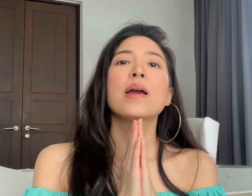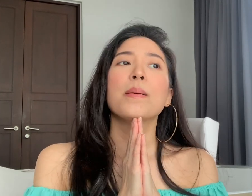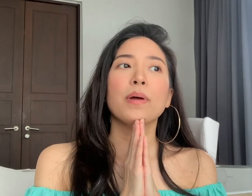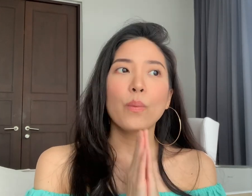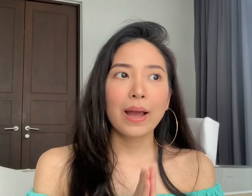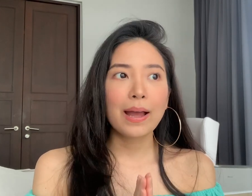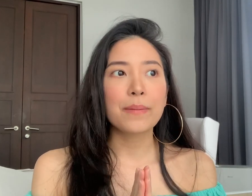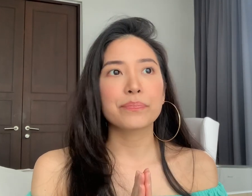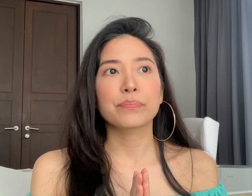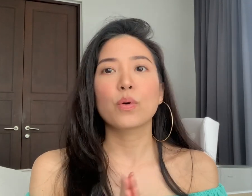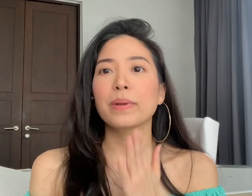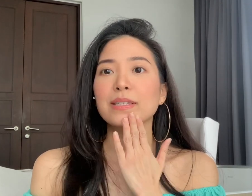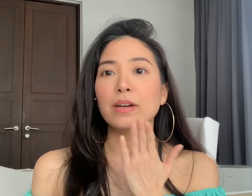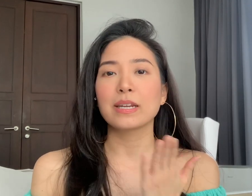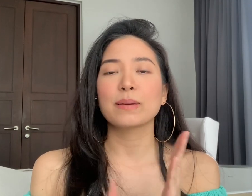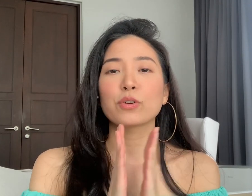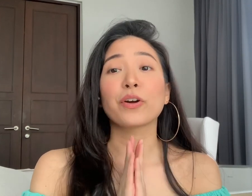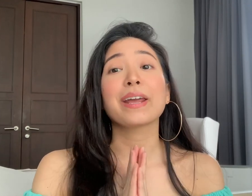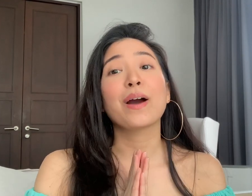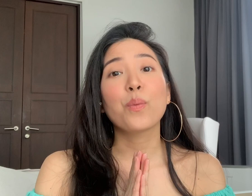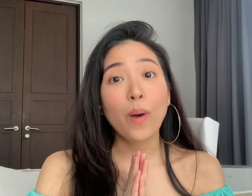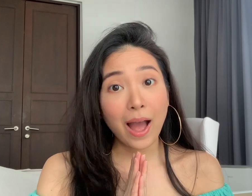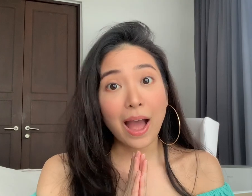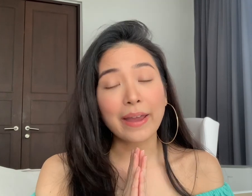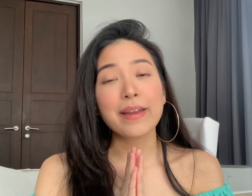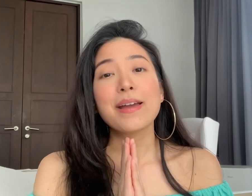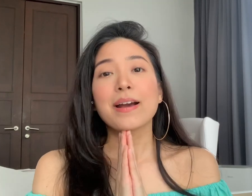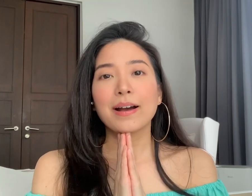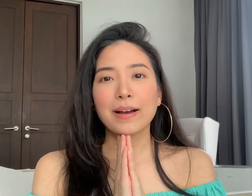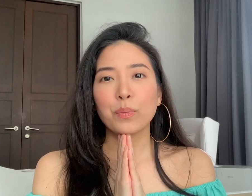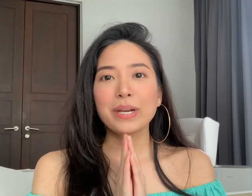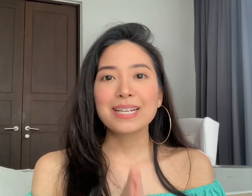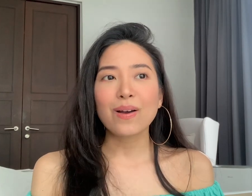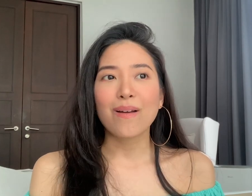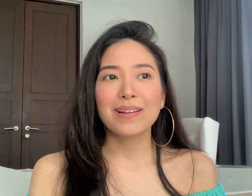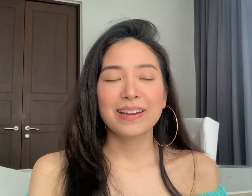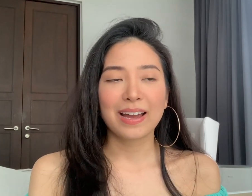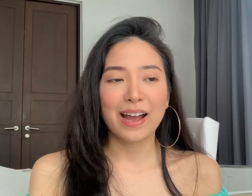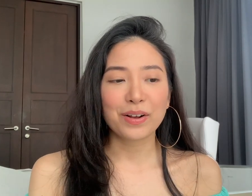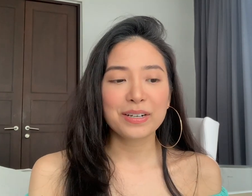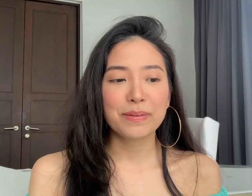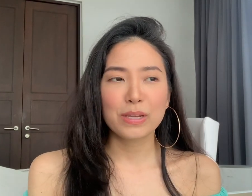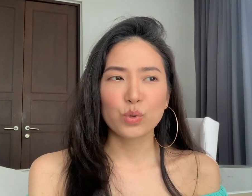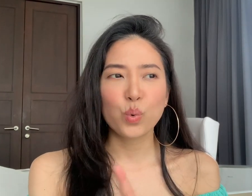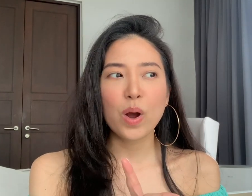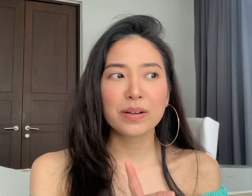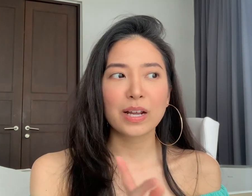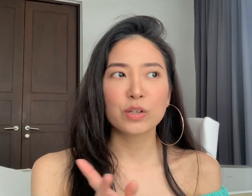เพรว่าโบมไมไดสอี้แตโสอนให้เขาไว้วิธีสอนเลยหน COME TH deja